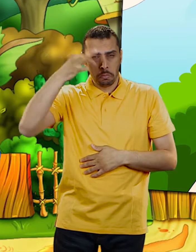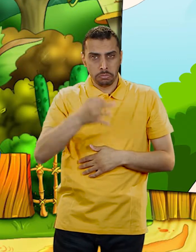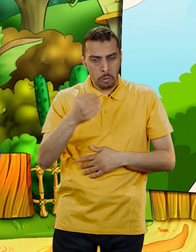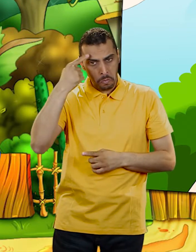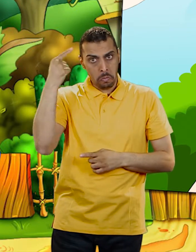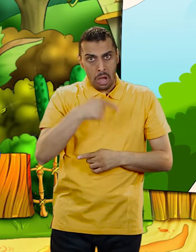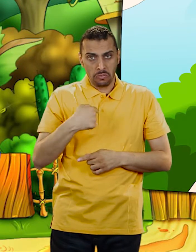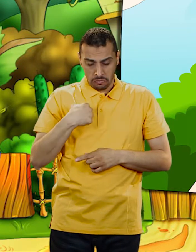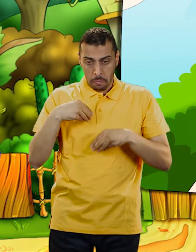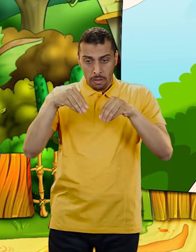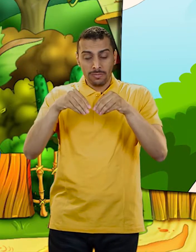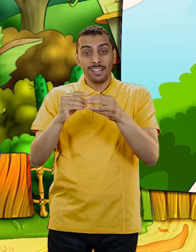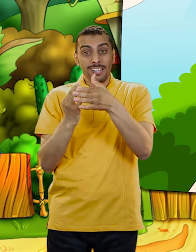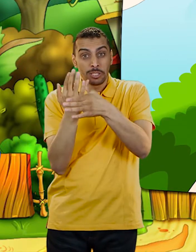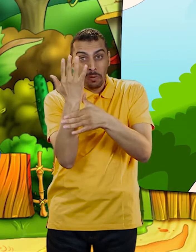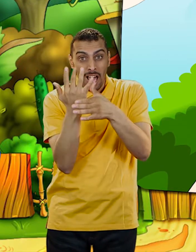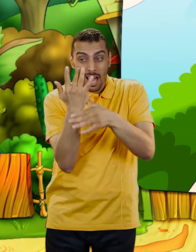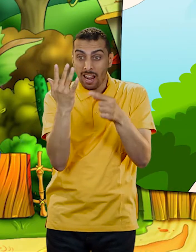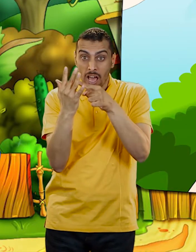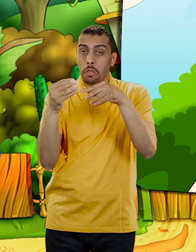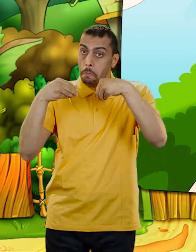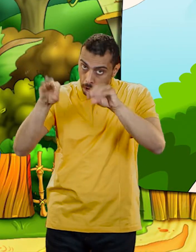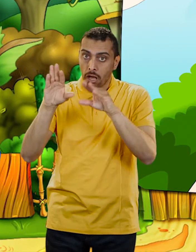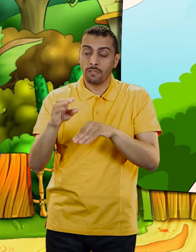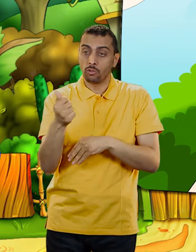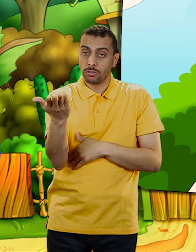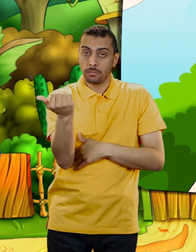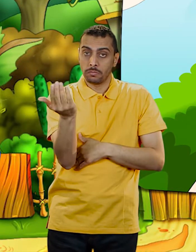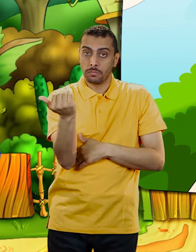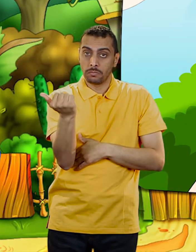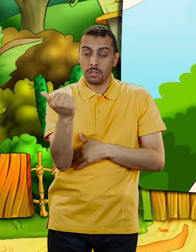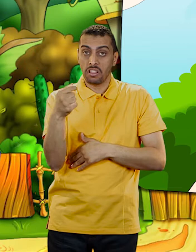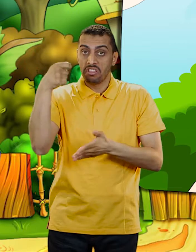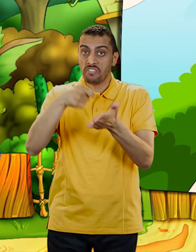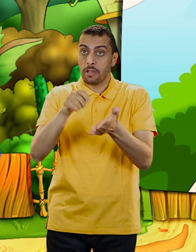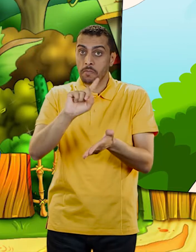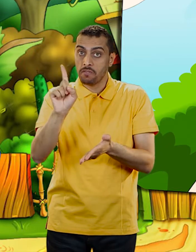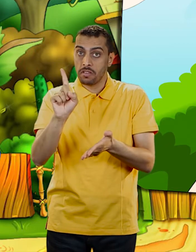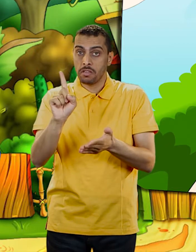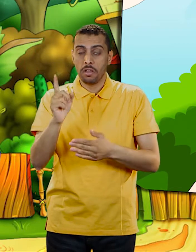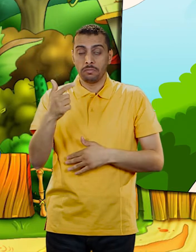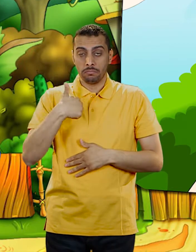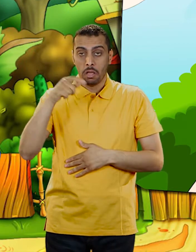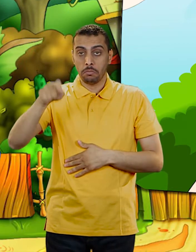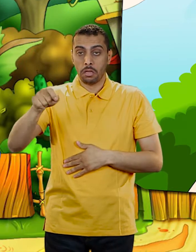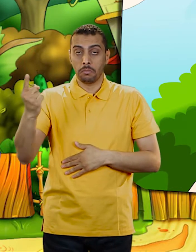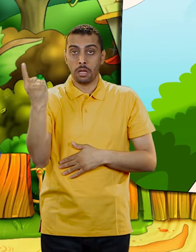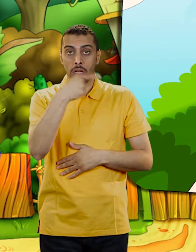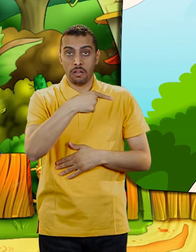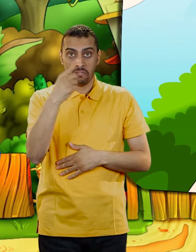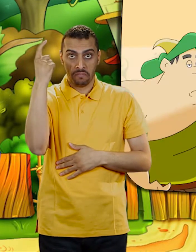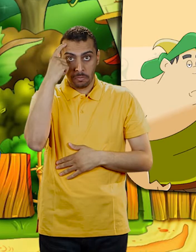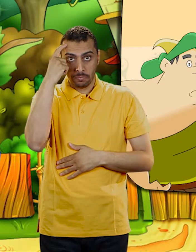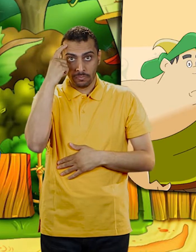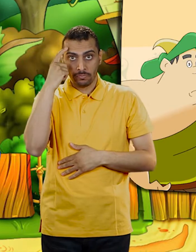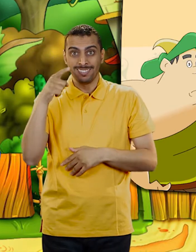ثمن حتى بخار طعامنا له ثمن وإن لم تدفع فسأخذك إلى القادي